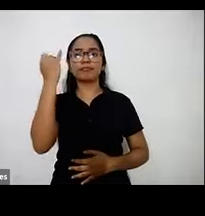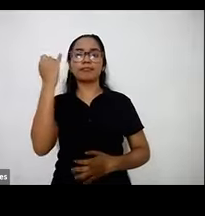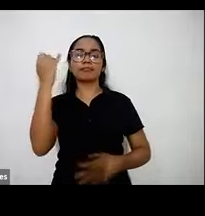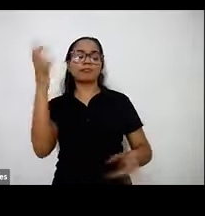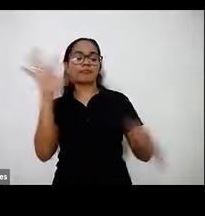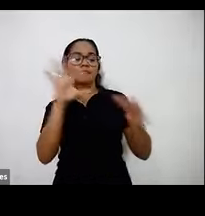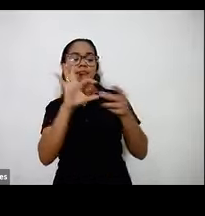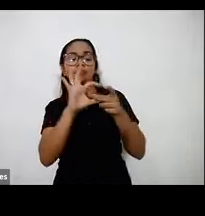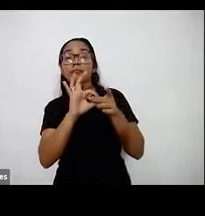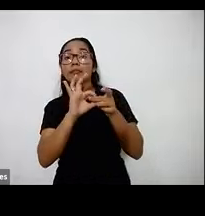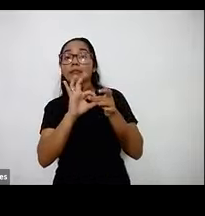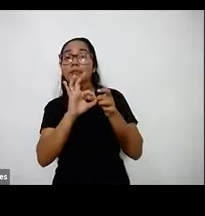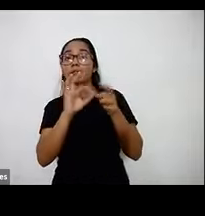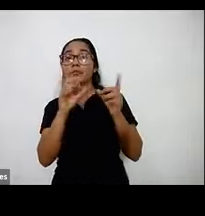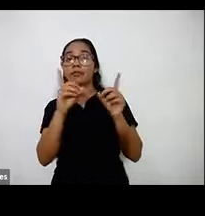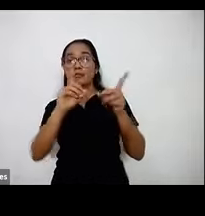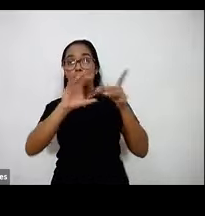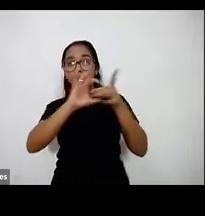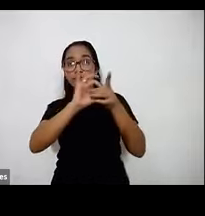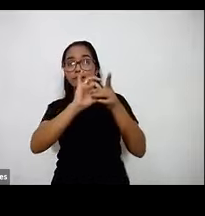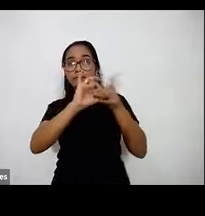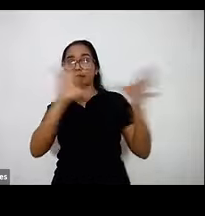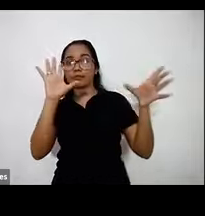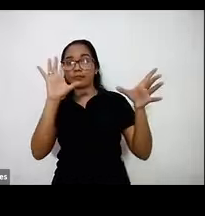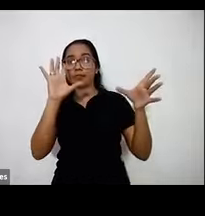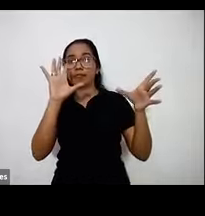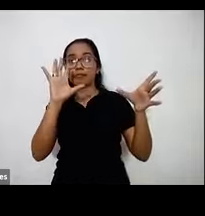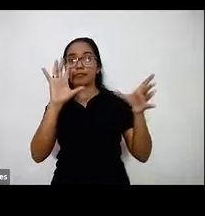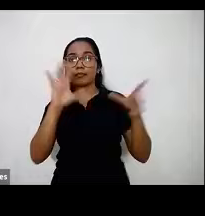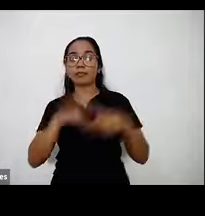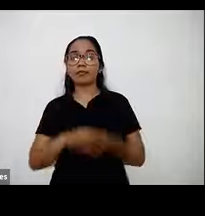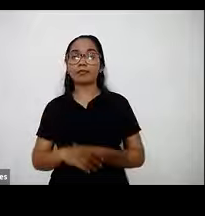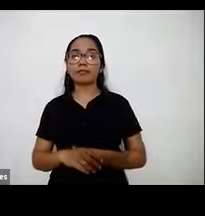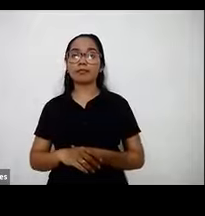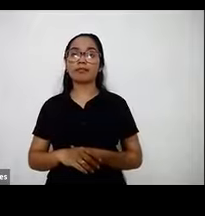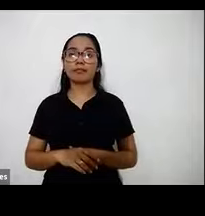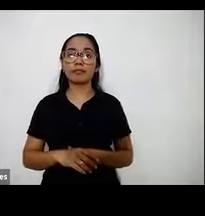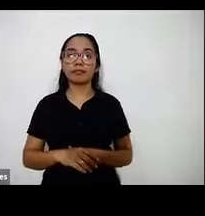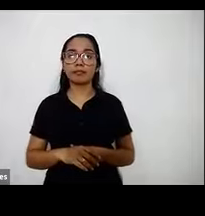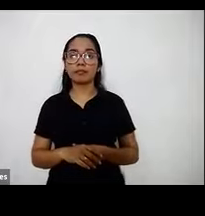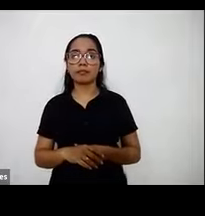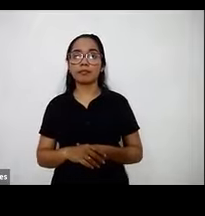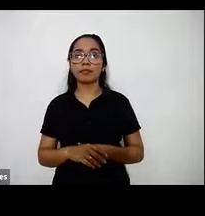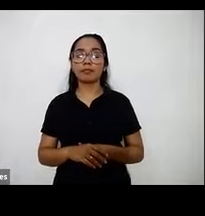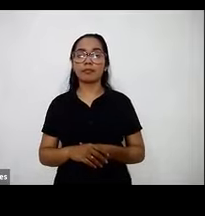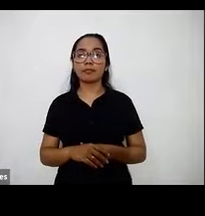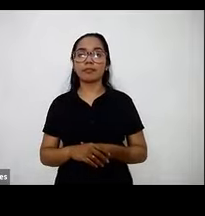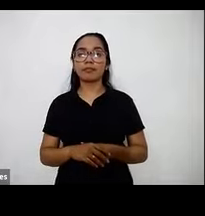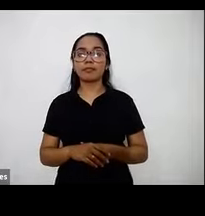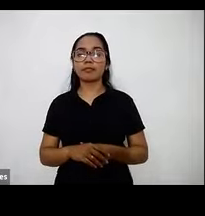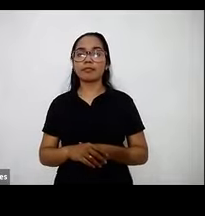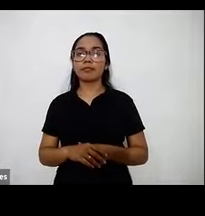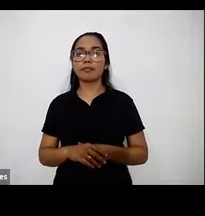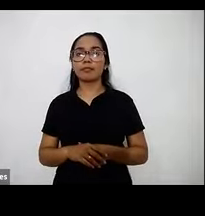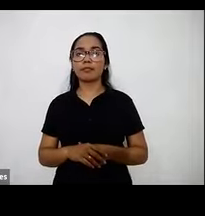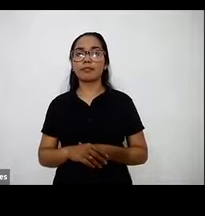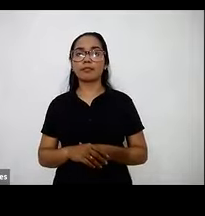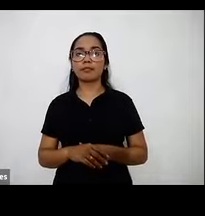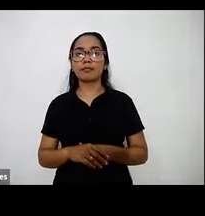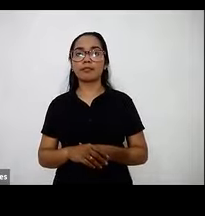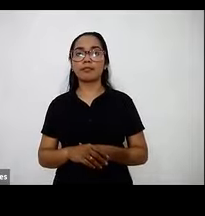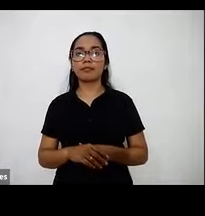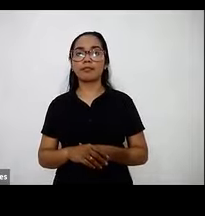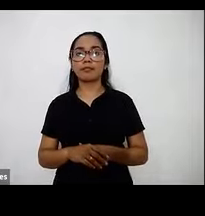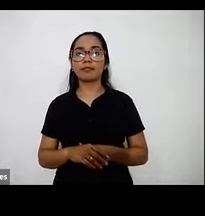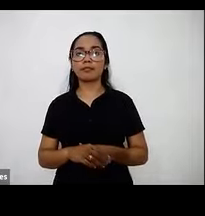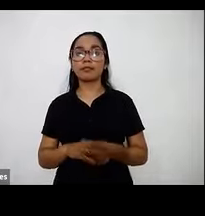modelo de sociedade justo para as pessoas, sobretudo para as pessoas mais pobres, né? E falar sobre